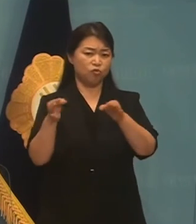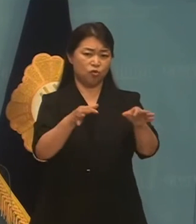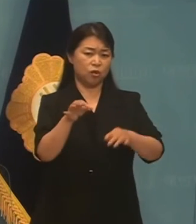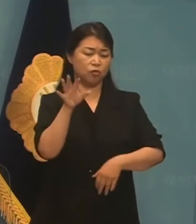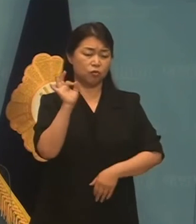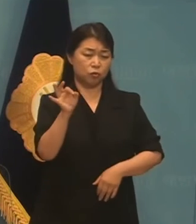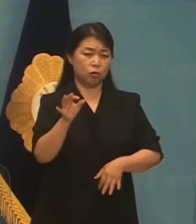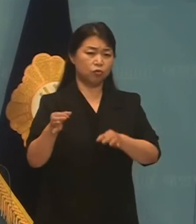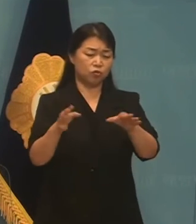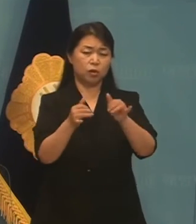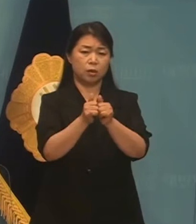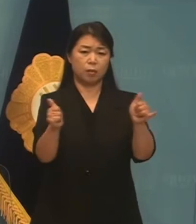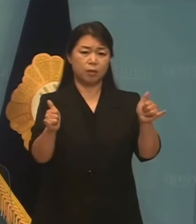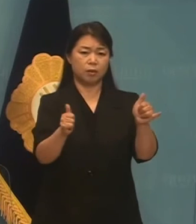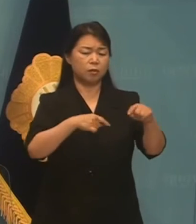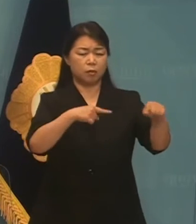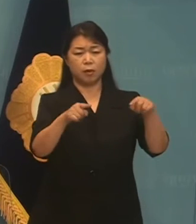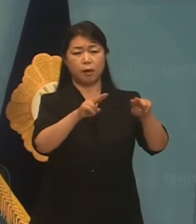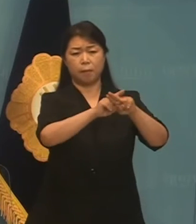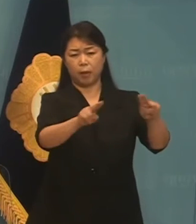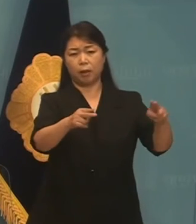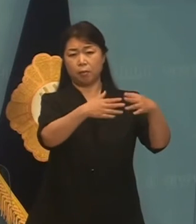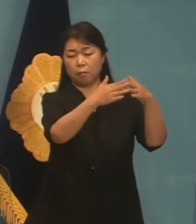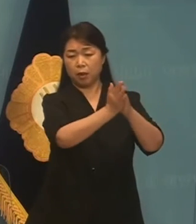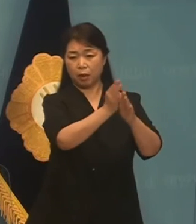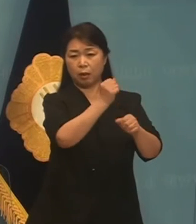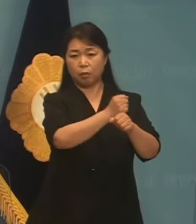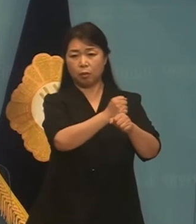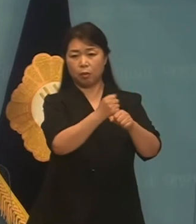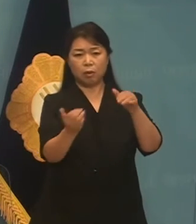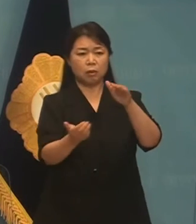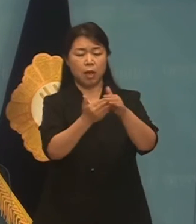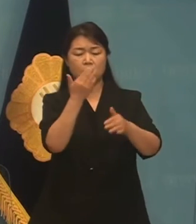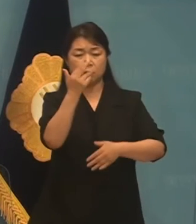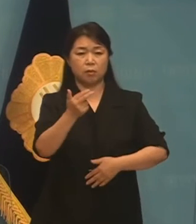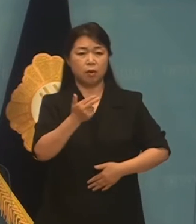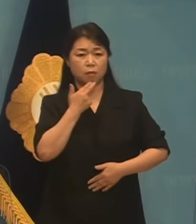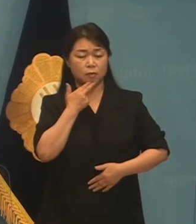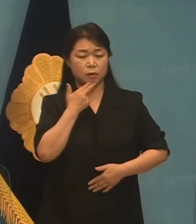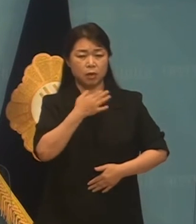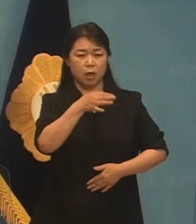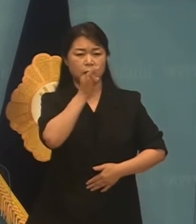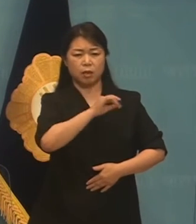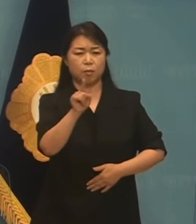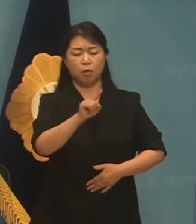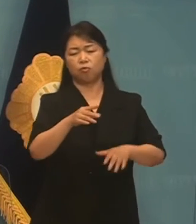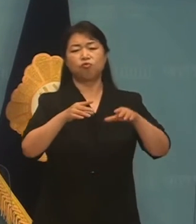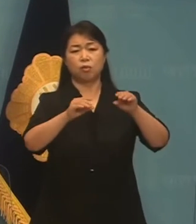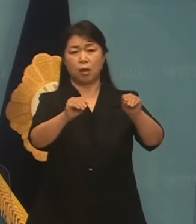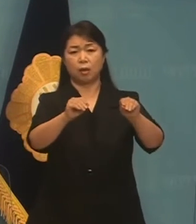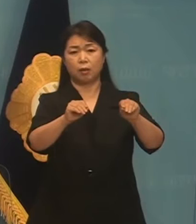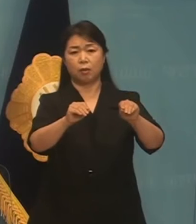악마와 정책을 폐기하고 미시즌 이익에 과시하는 것을 중단하고